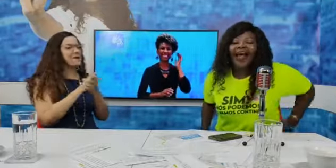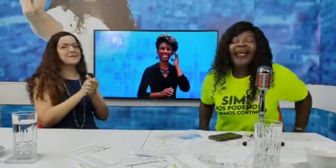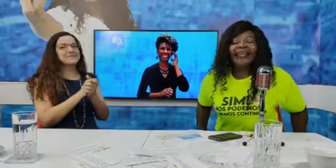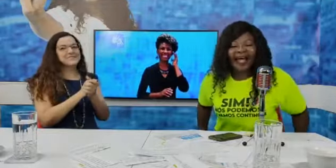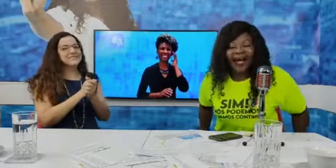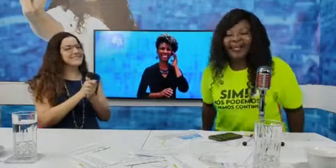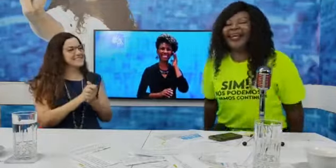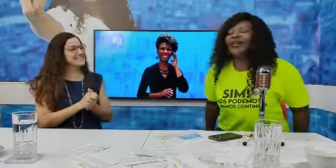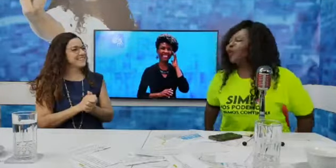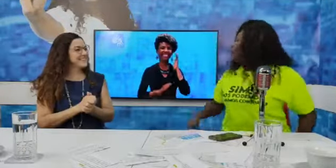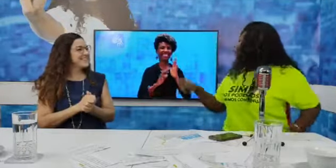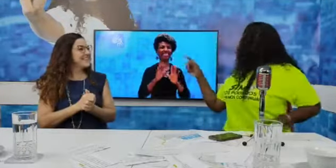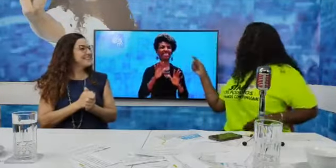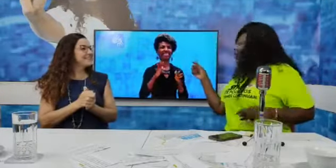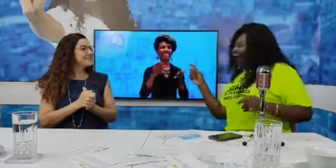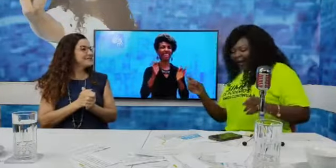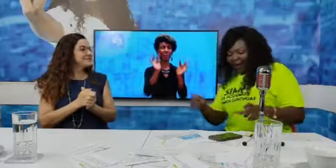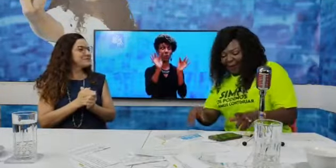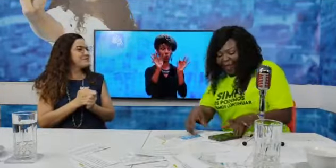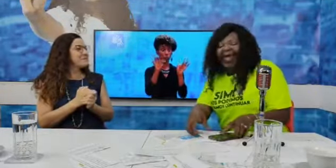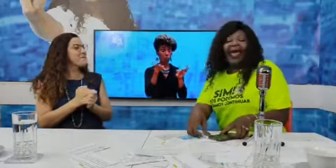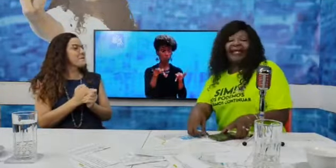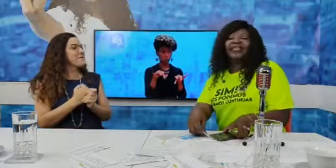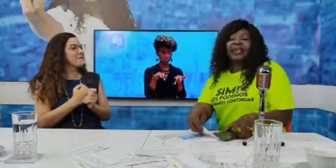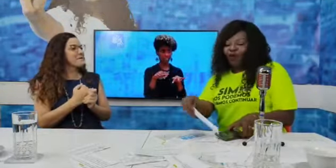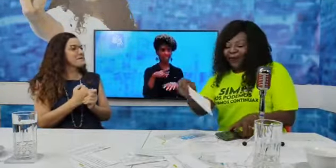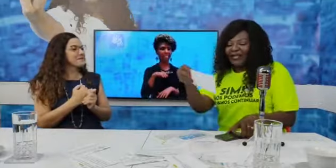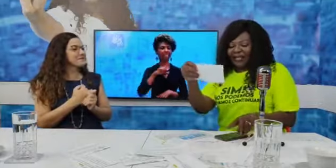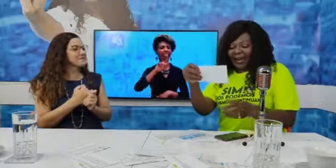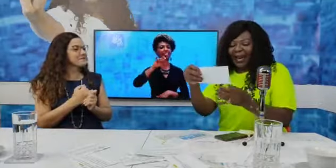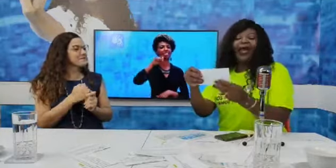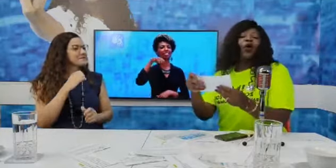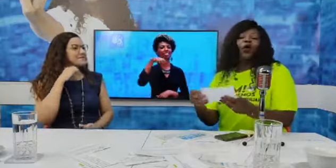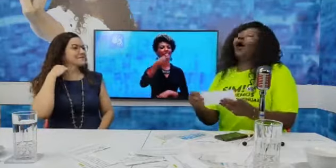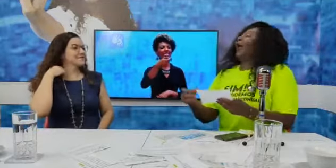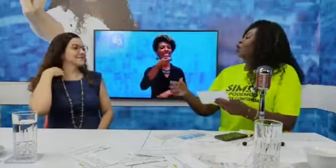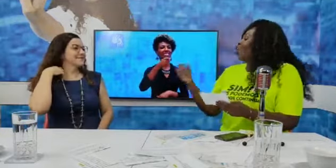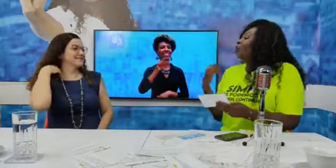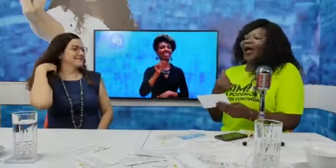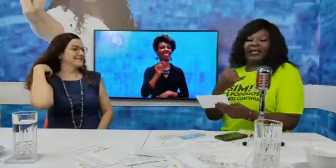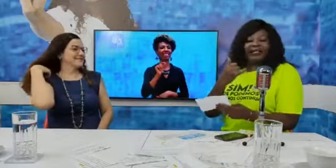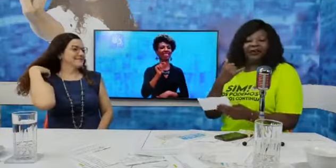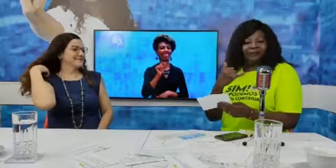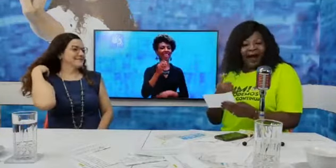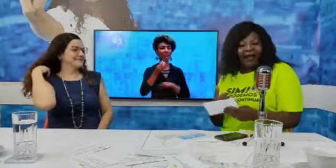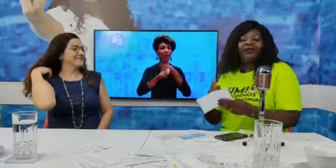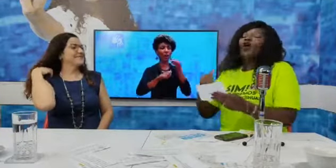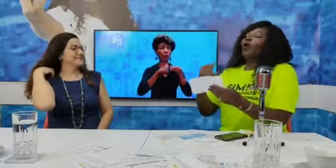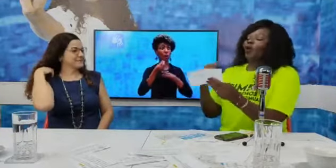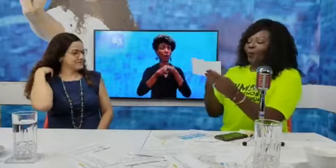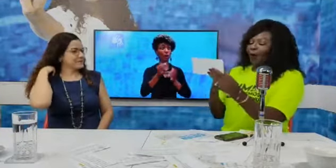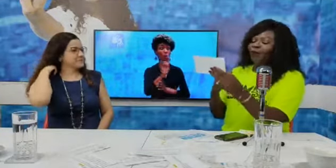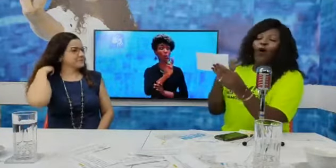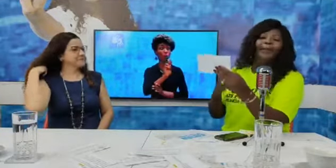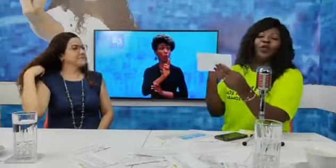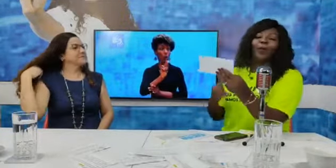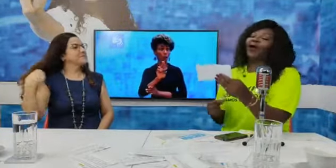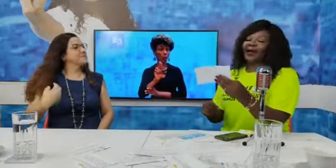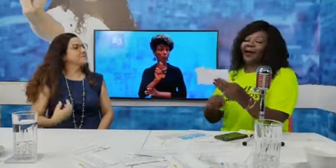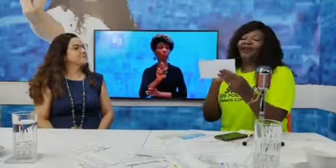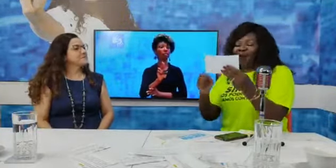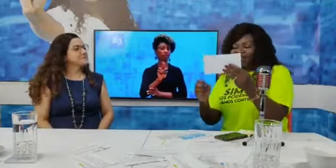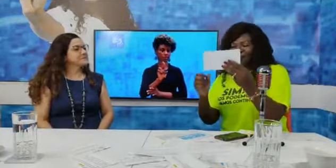Olha, e daqui, no final do programa, elas irão fazer como é que se fala o nome